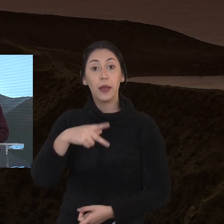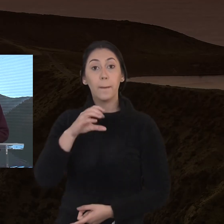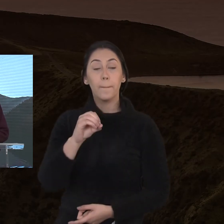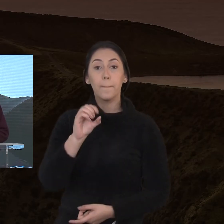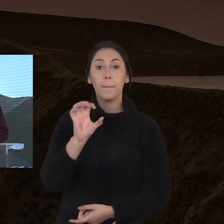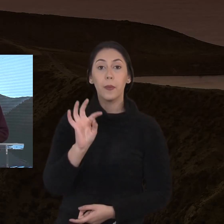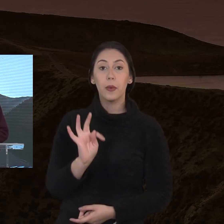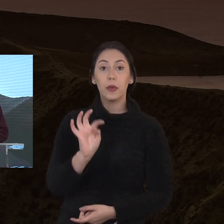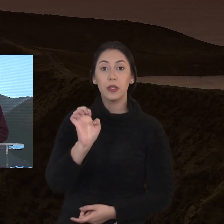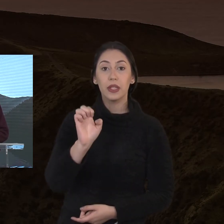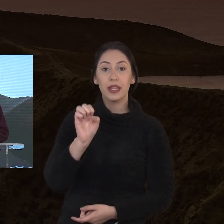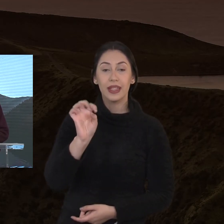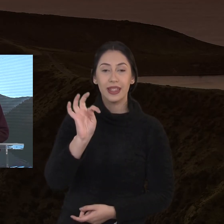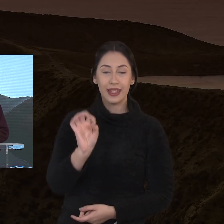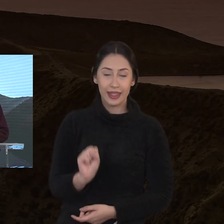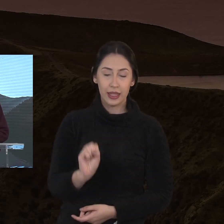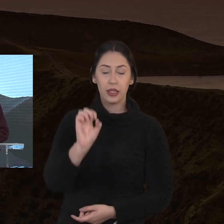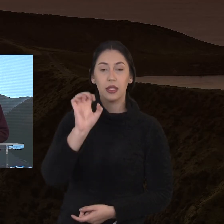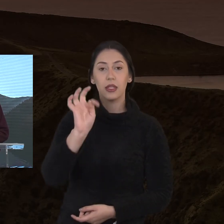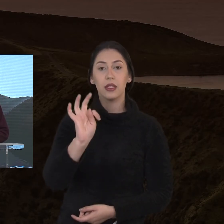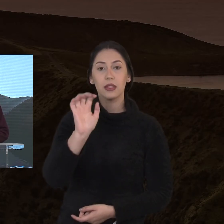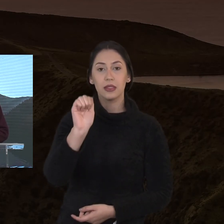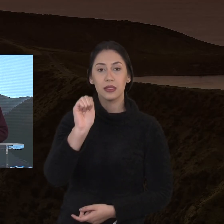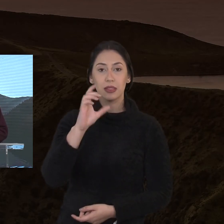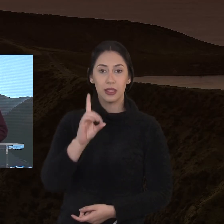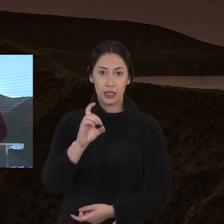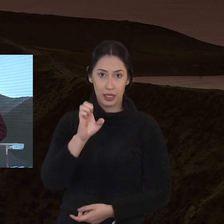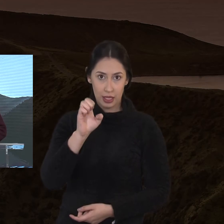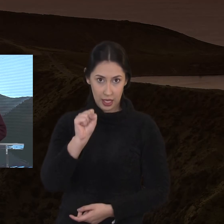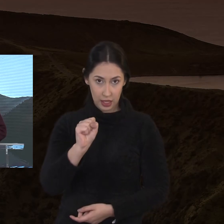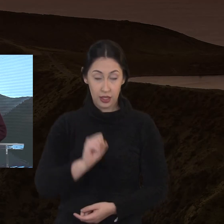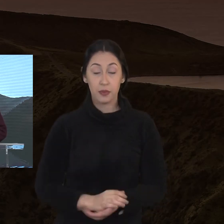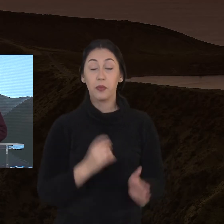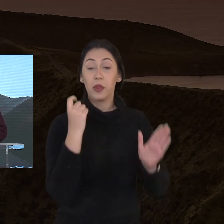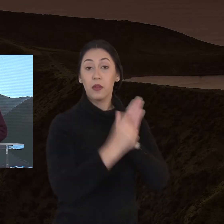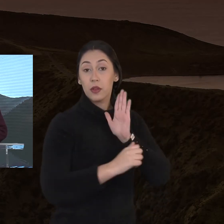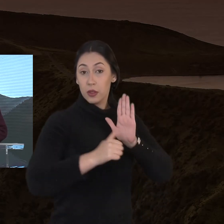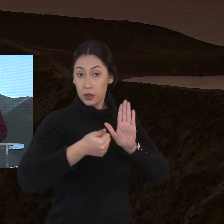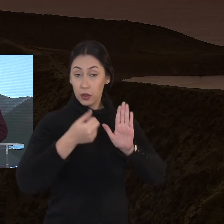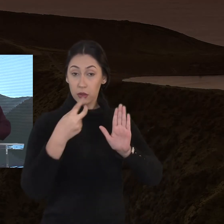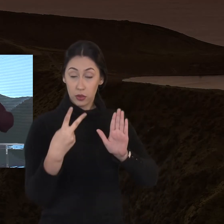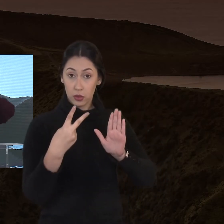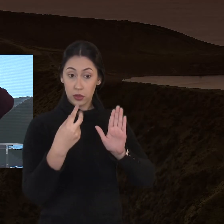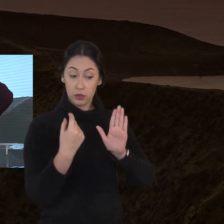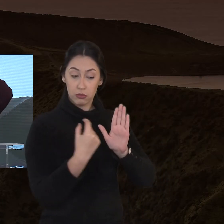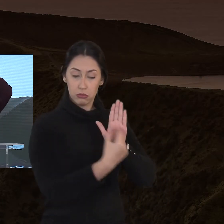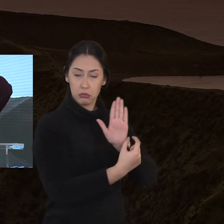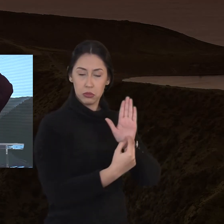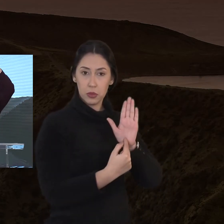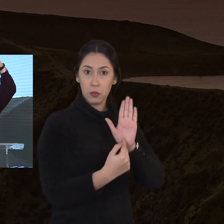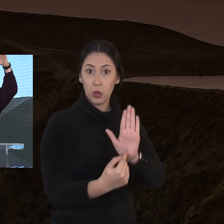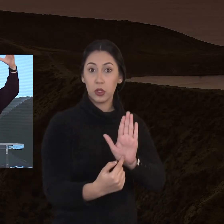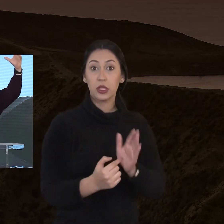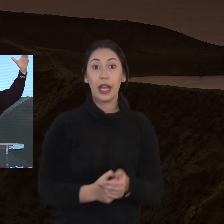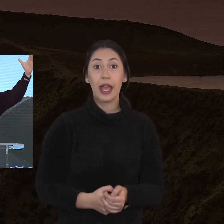eles estão olha só no versículo 12 nas regiões celestes ver no finalzinho eles reinam nas regiões